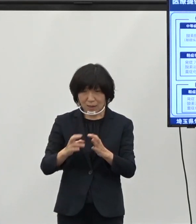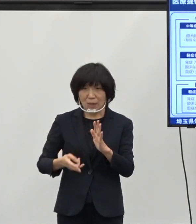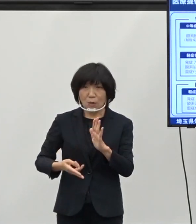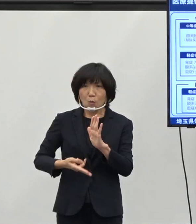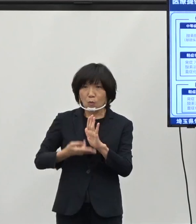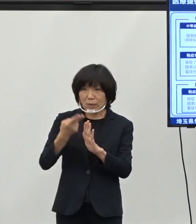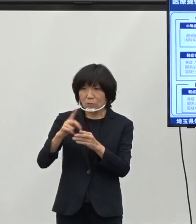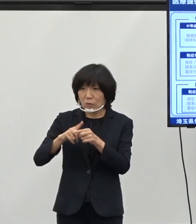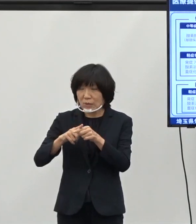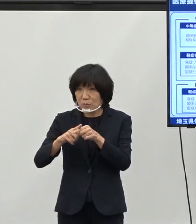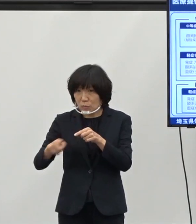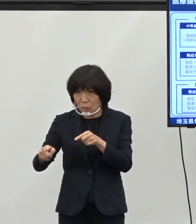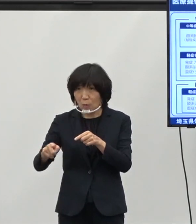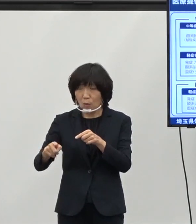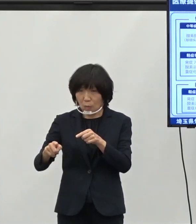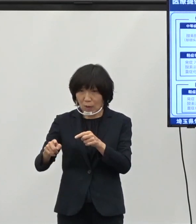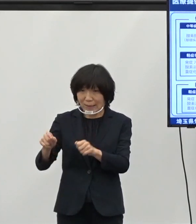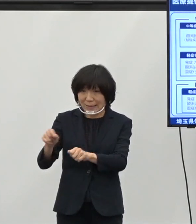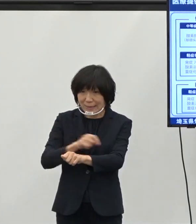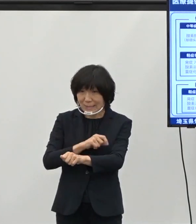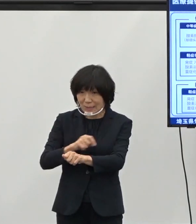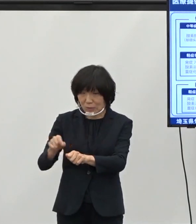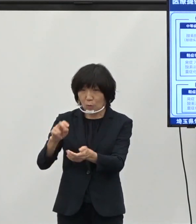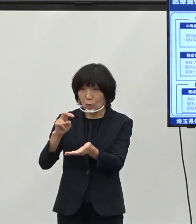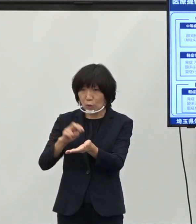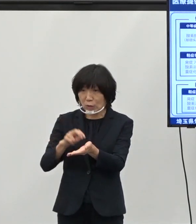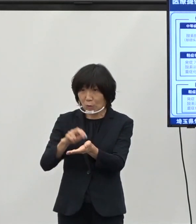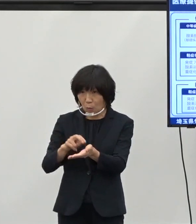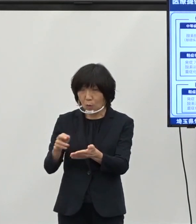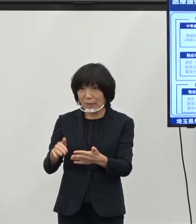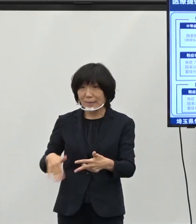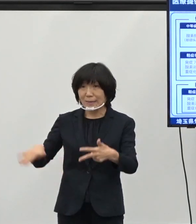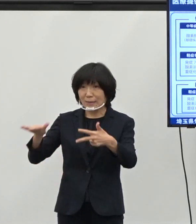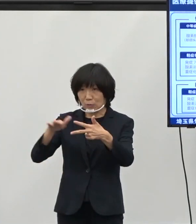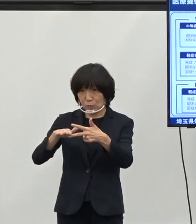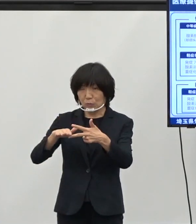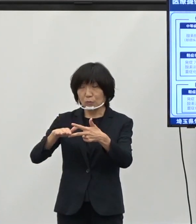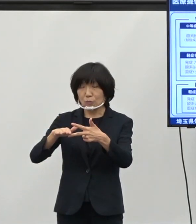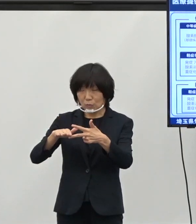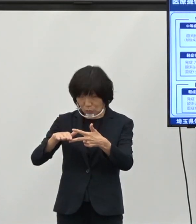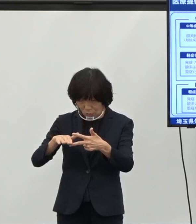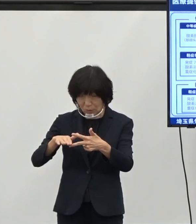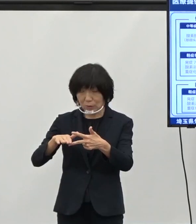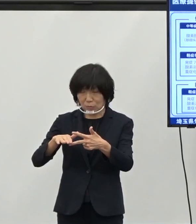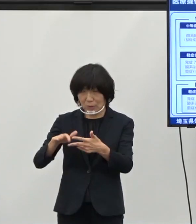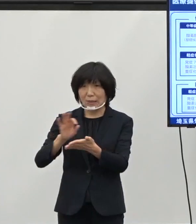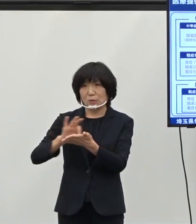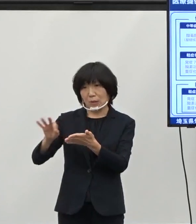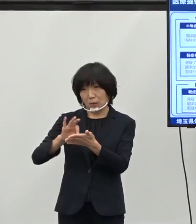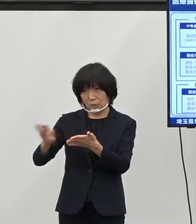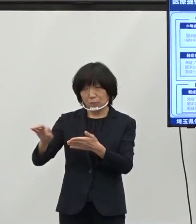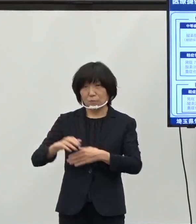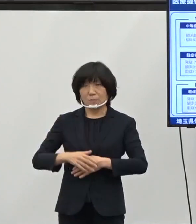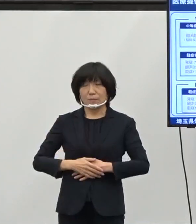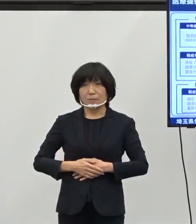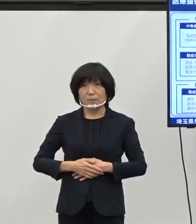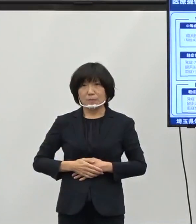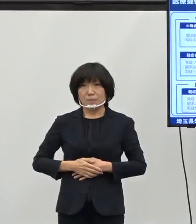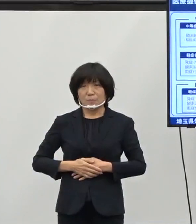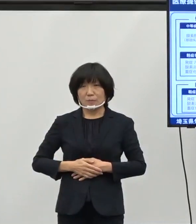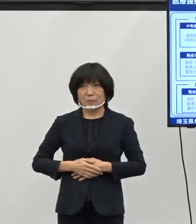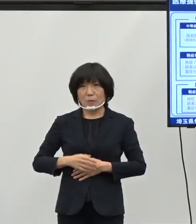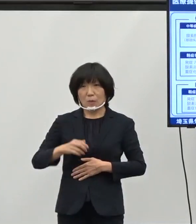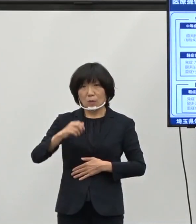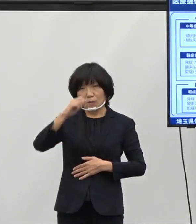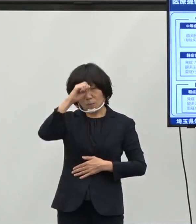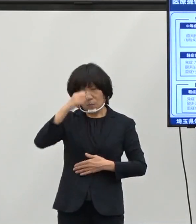を臨時の医療施設に特措法に基づきさせていただきます。そして重